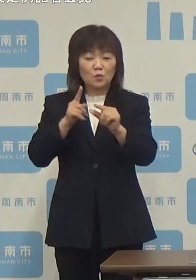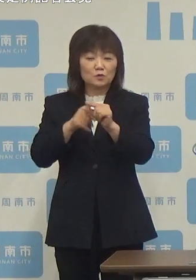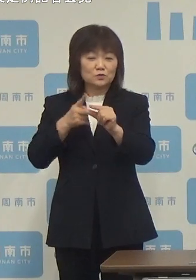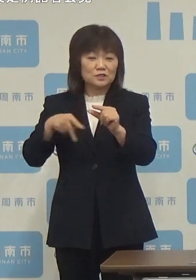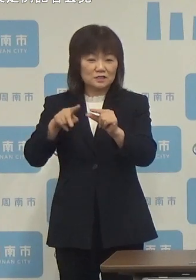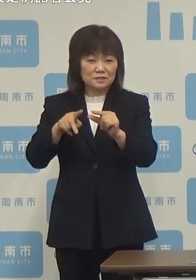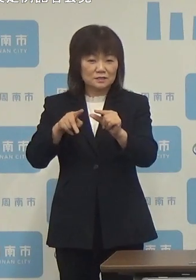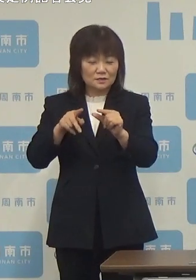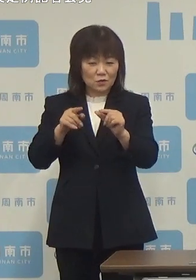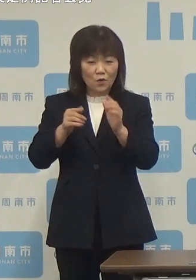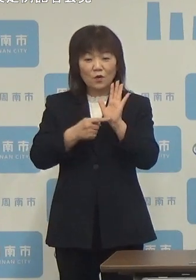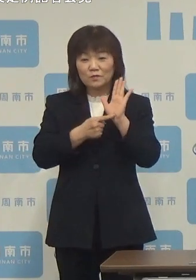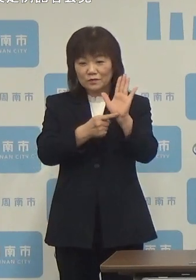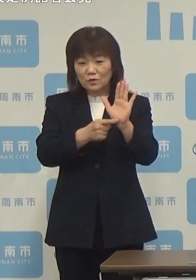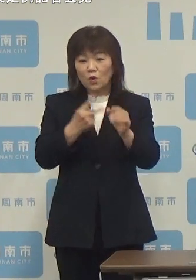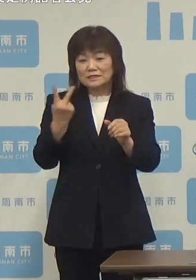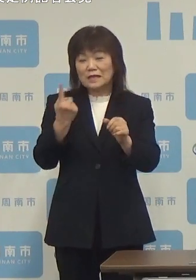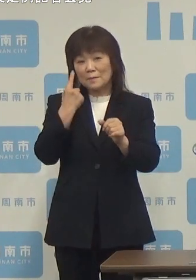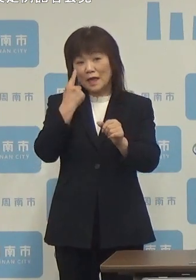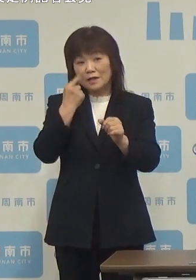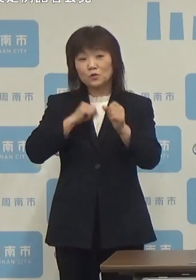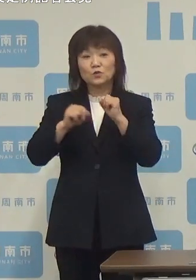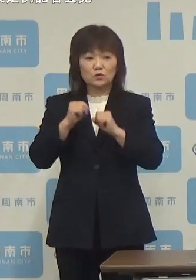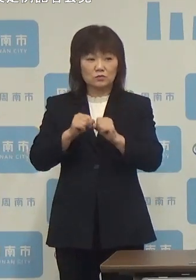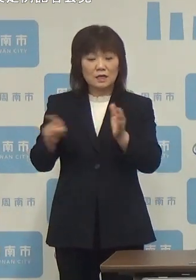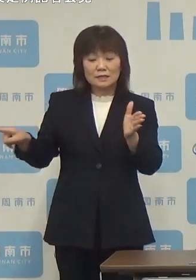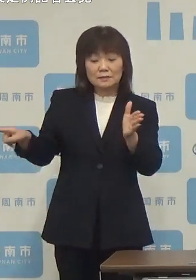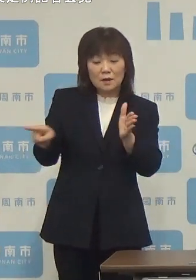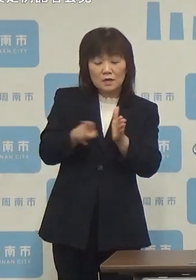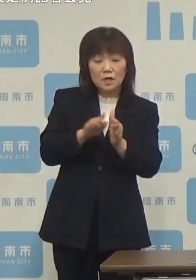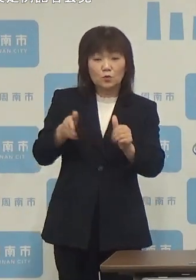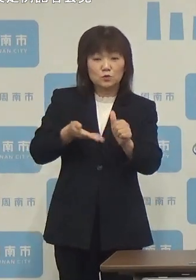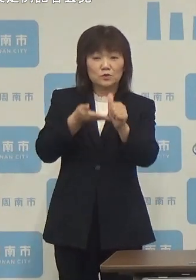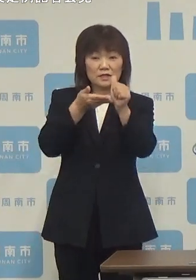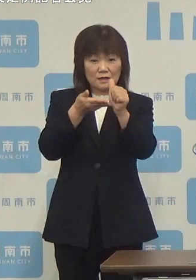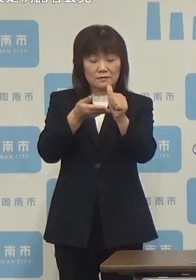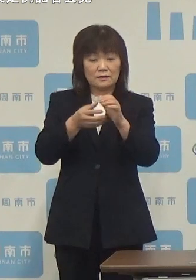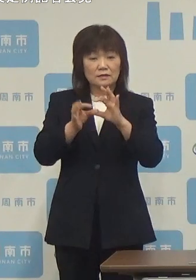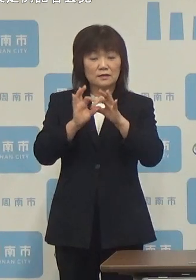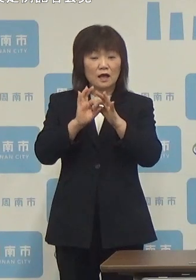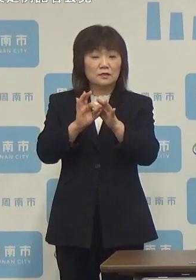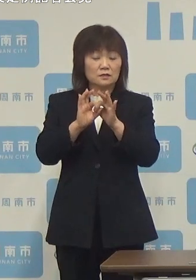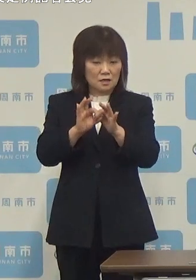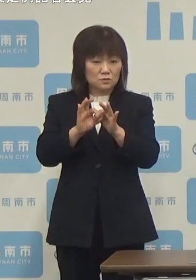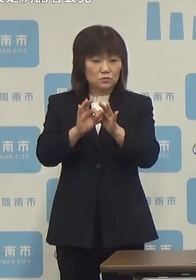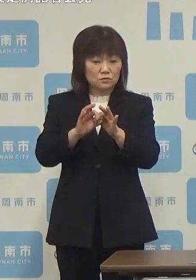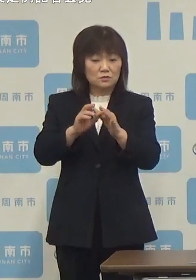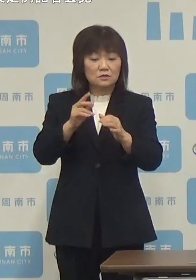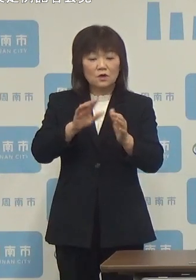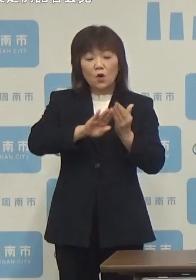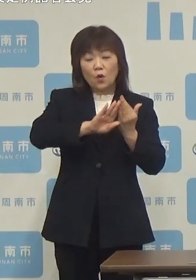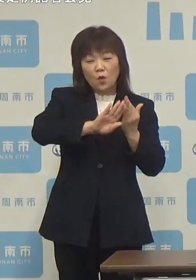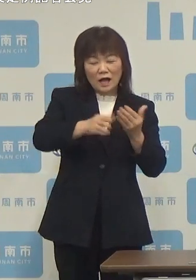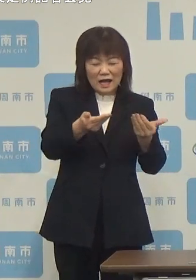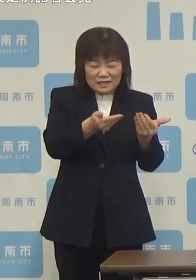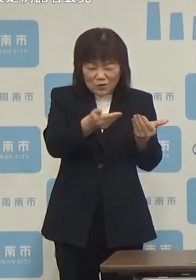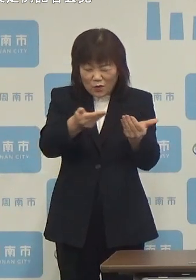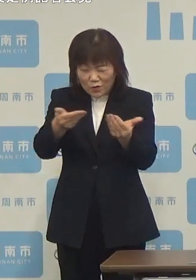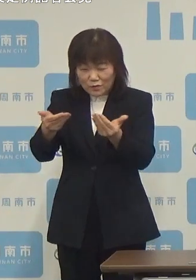の2年目の取り組みとなります。これまで子育てに関する市内の他職種、